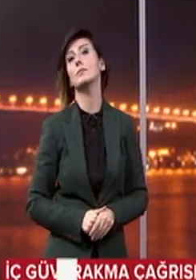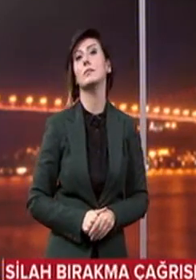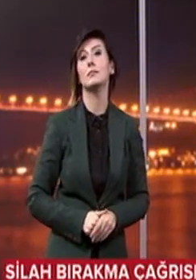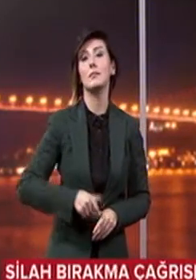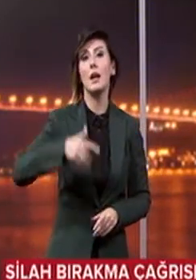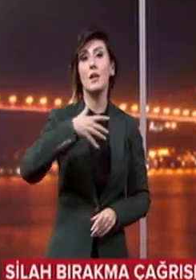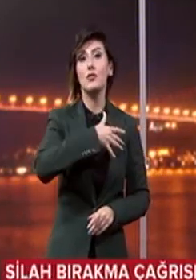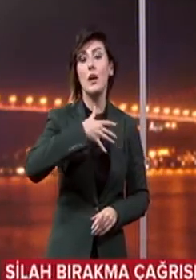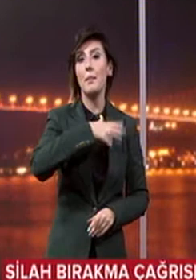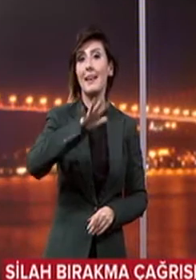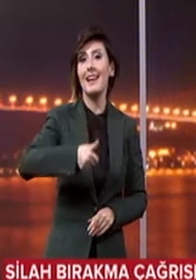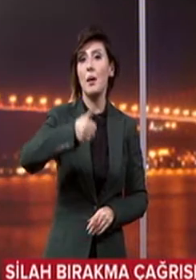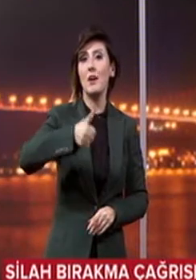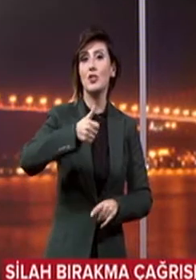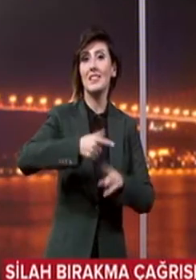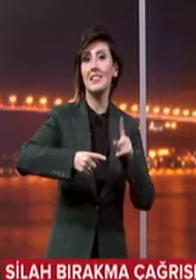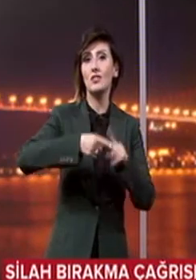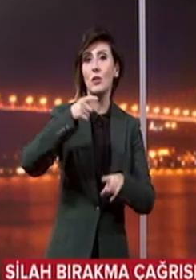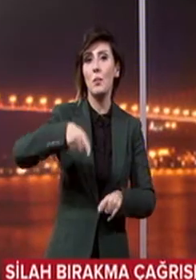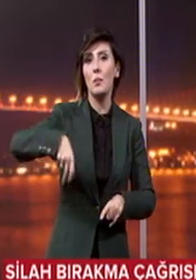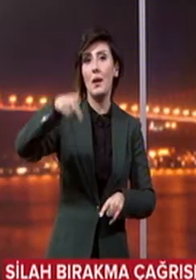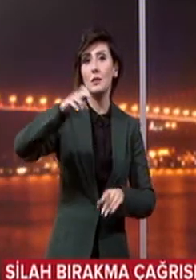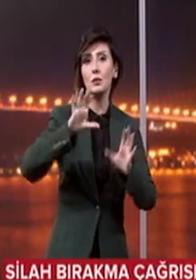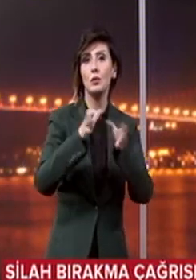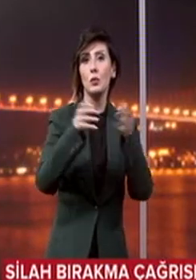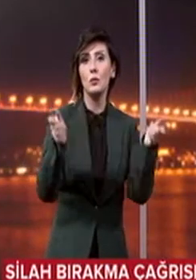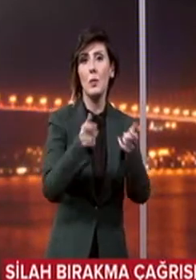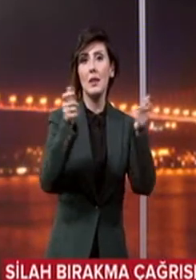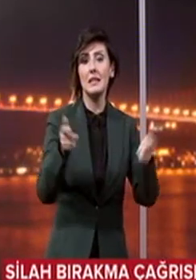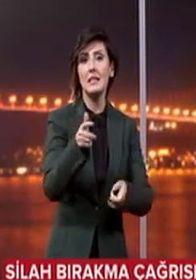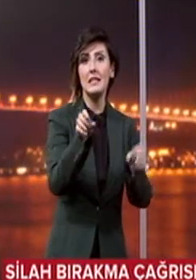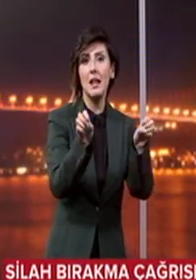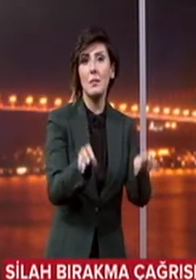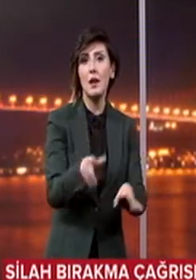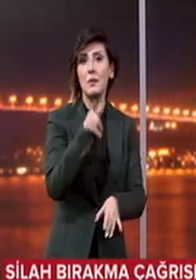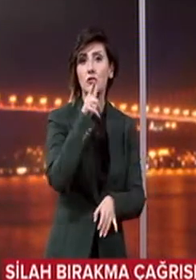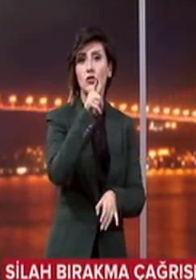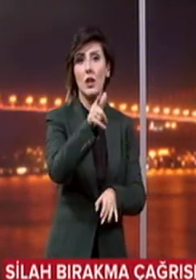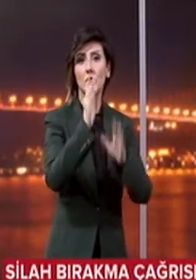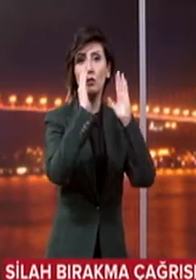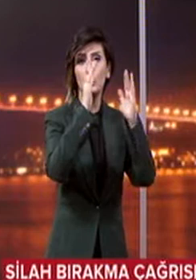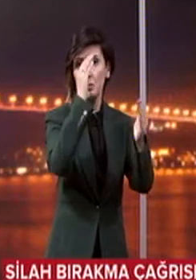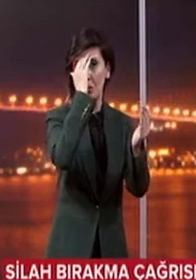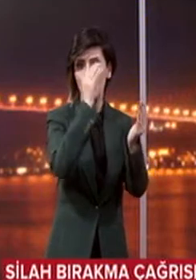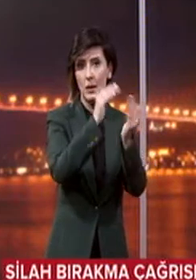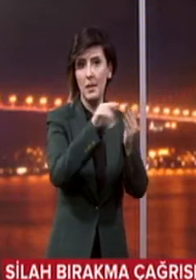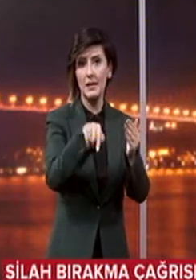Cumhuriyet Halk Partisi Genel Başkanı Kemal Kılıçdaroğlu, partisinin grup toplantısında silah bırakma çağrısına yönelik mutabakatın ayrıntılarını